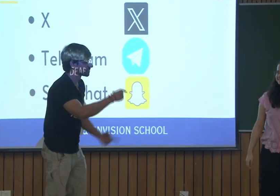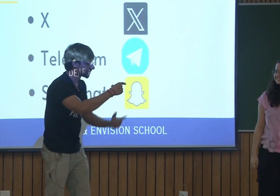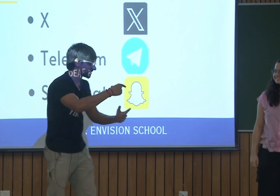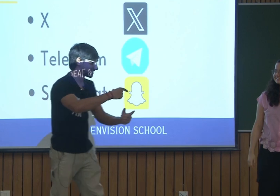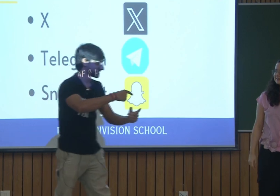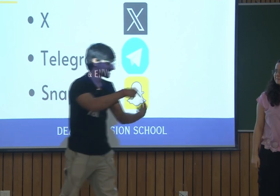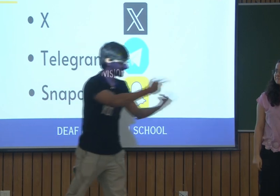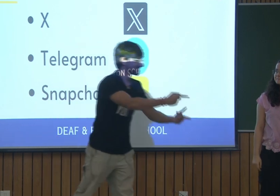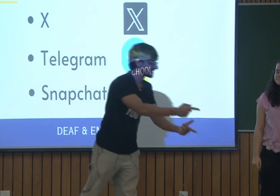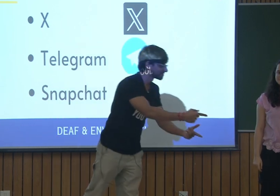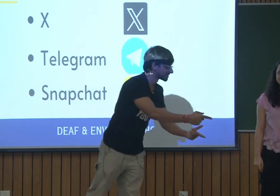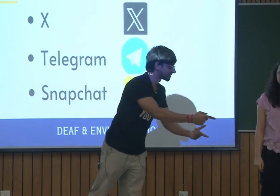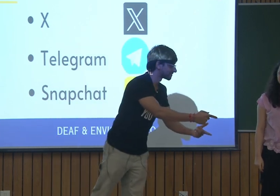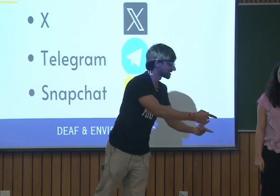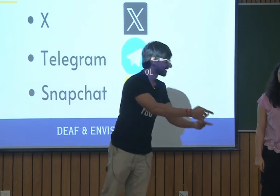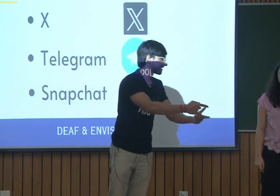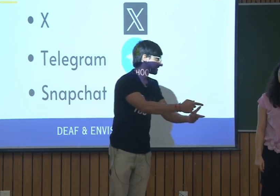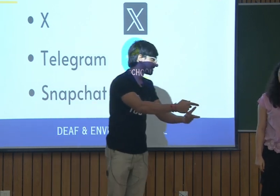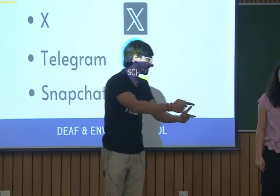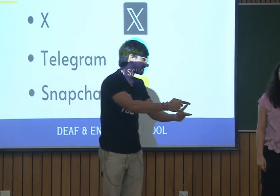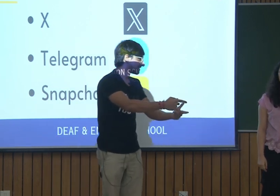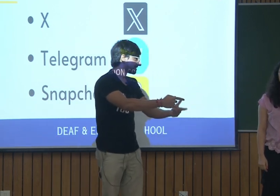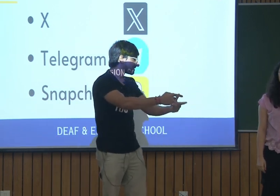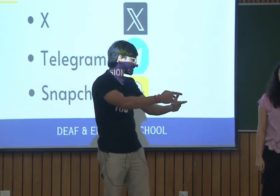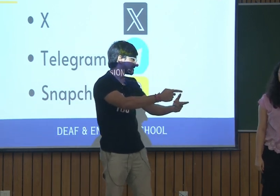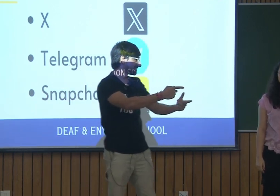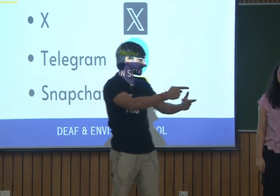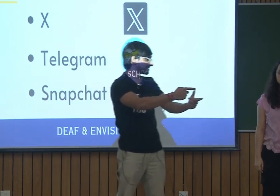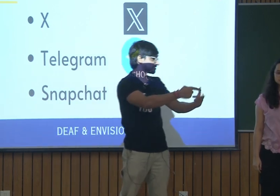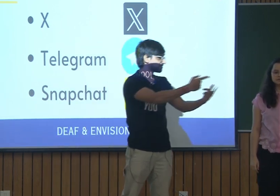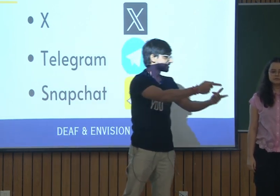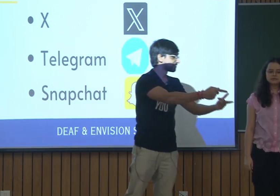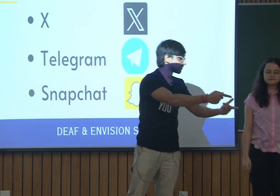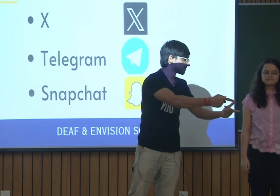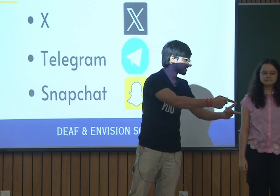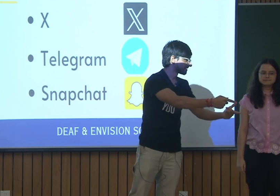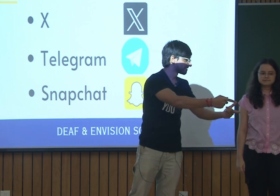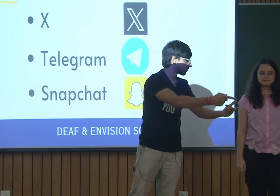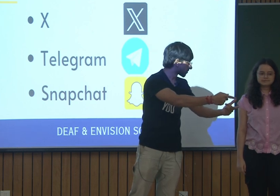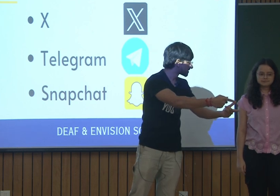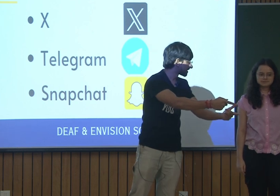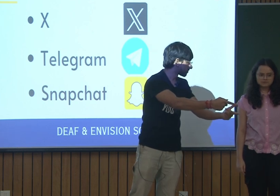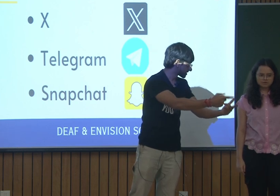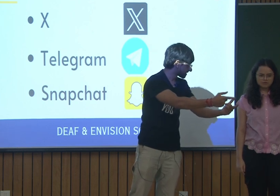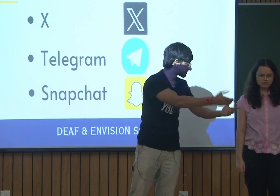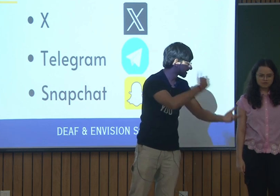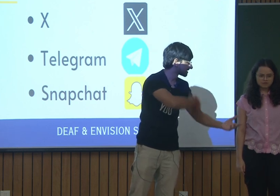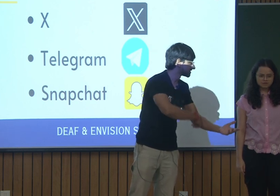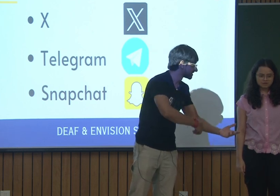आपको सर का साइन नेम बोलते हुए उनसे कहना है कि जो आपके फोन में फोटोज हैं व्हाट्सएप पे शेयर कर दीजिएगा.